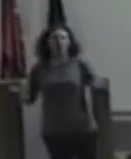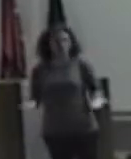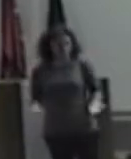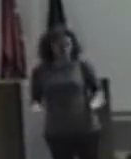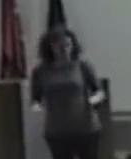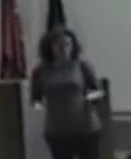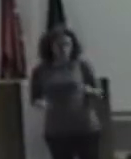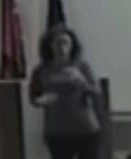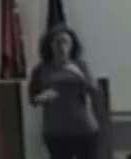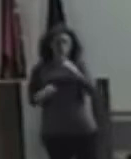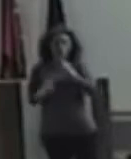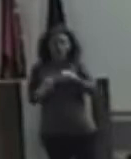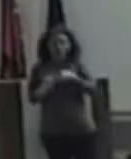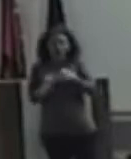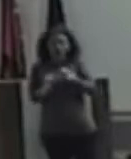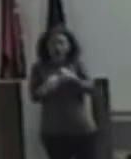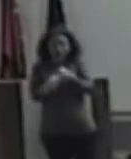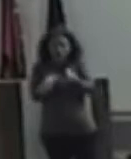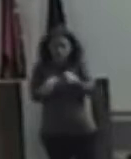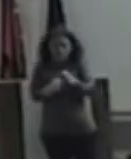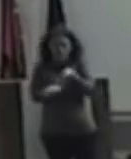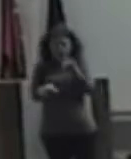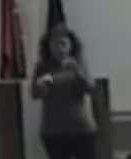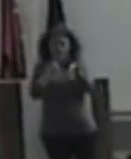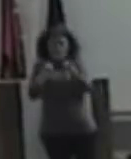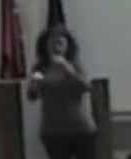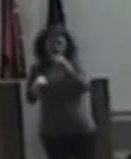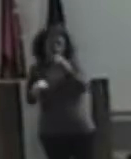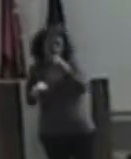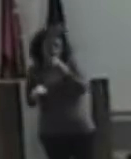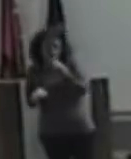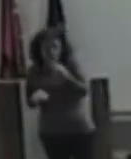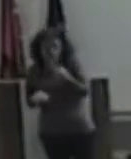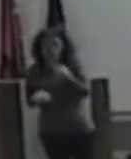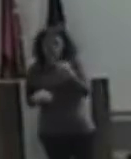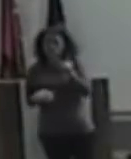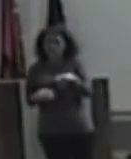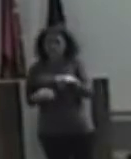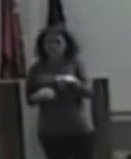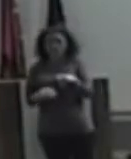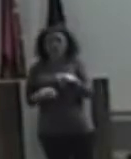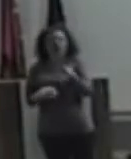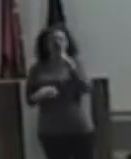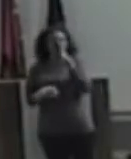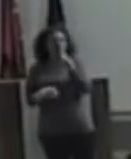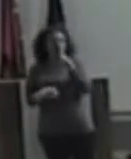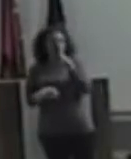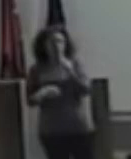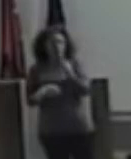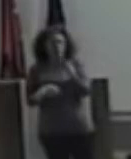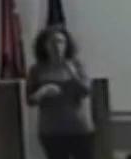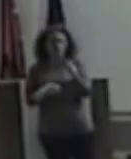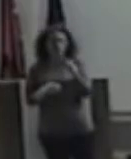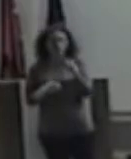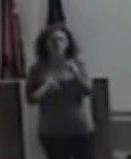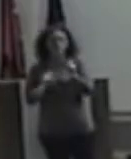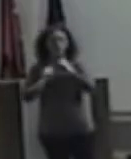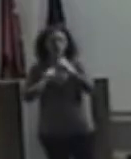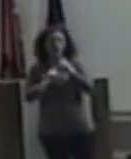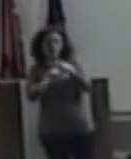ajustar incluso la alimentación, cómo elegir aquellos alimentos que sean más favorables, de índice glucémico un poquito más